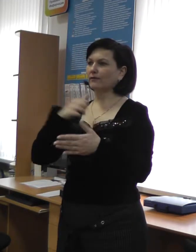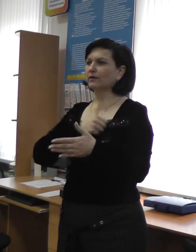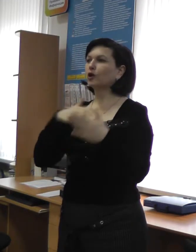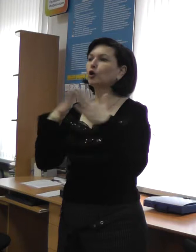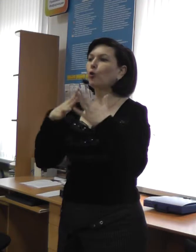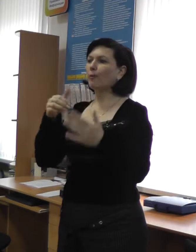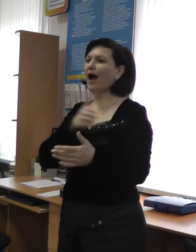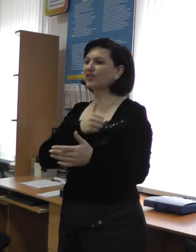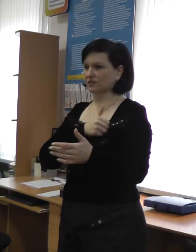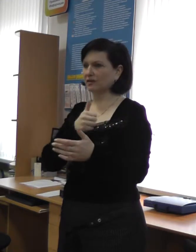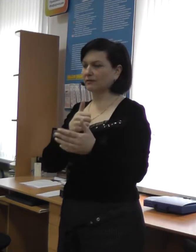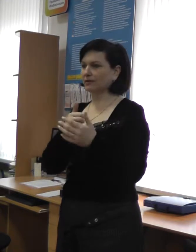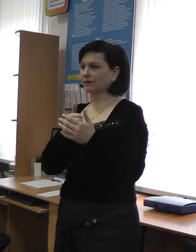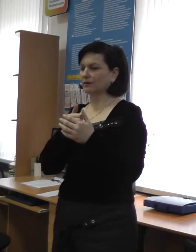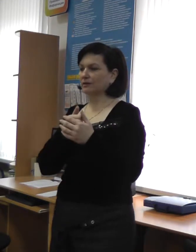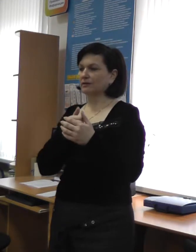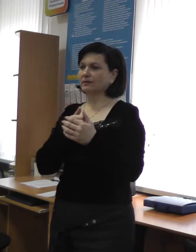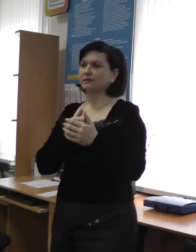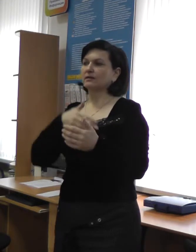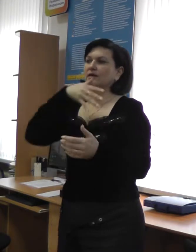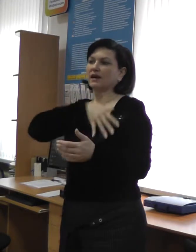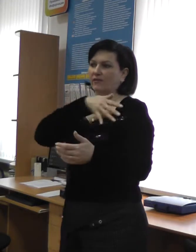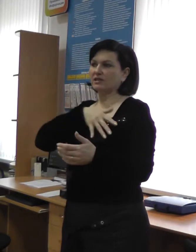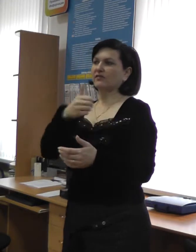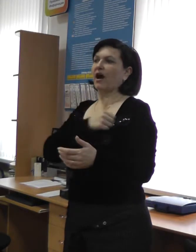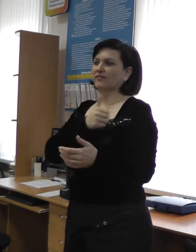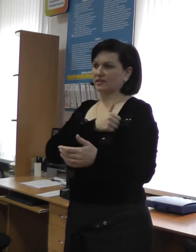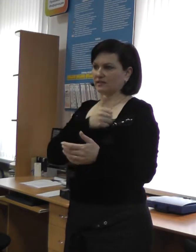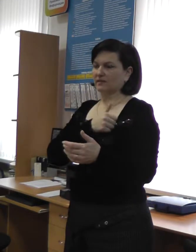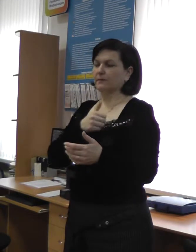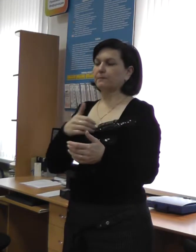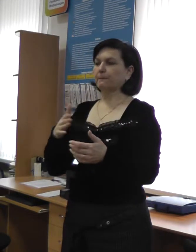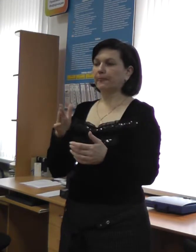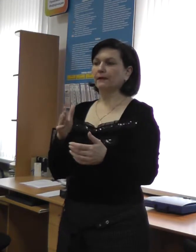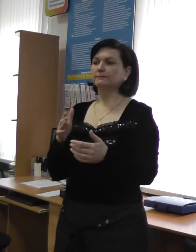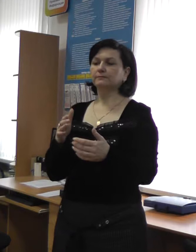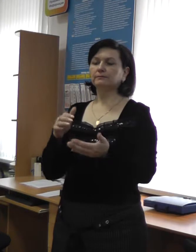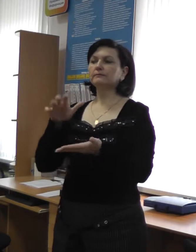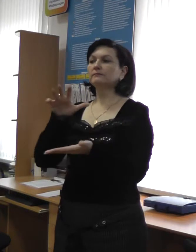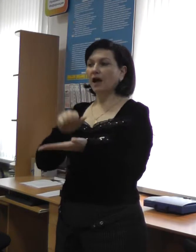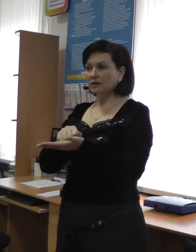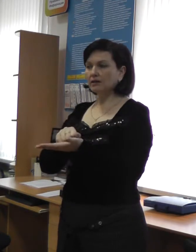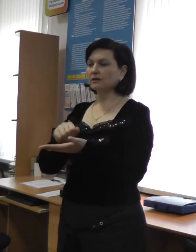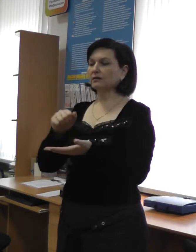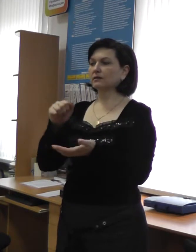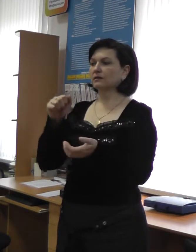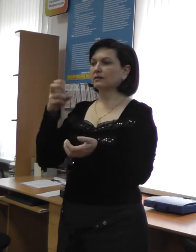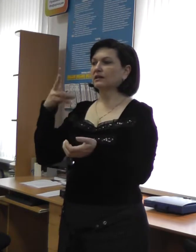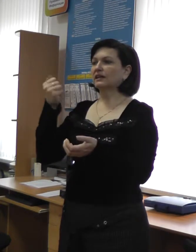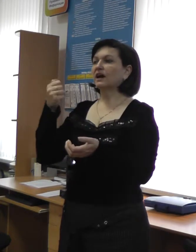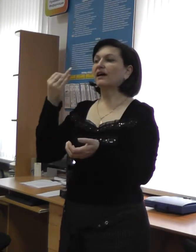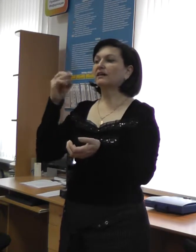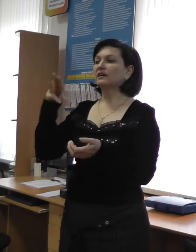своеобразным центром жизни прежде всего кавказского офицерства. И в этом была большая заслуга ее арендатора, Петра Афанасьевича